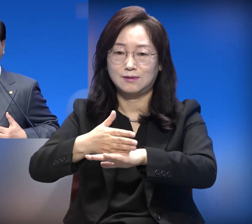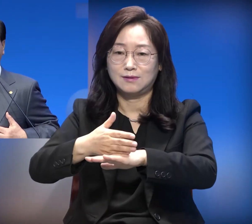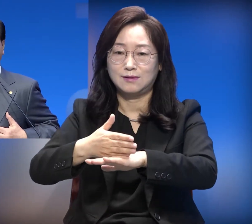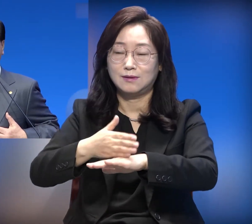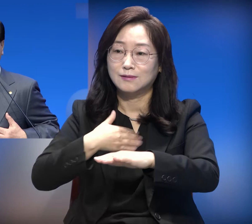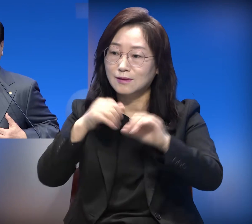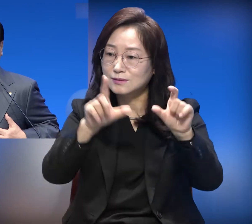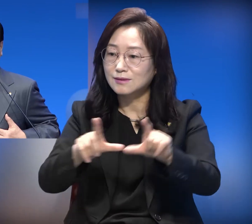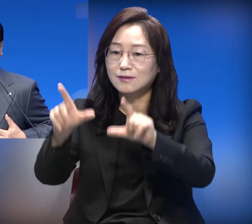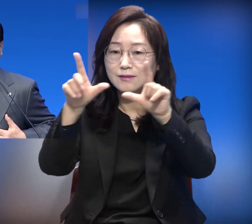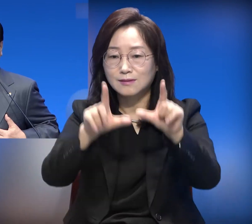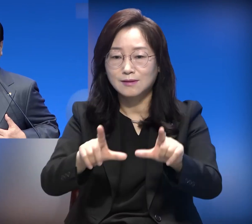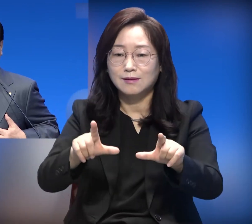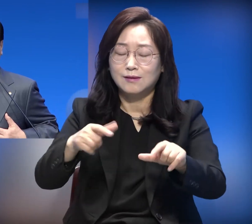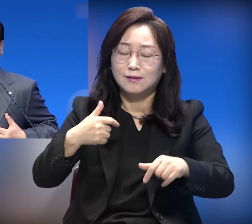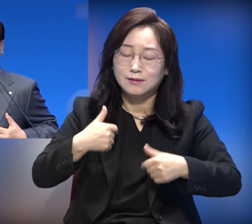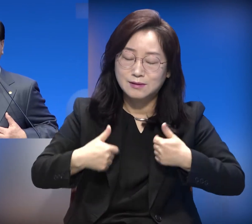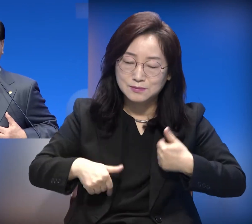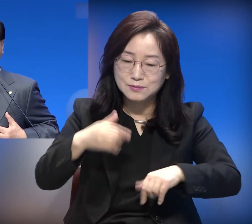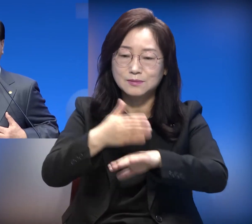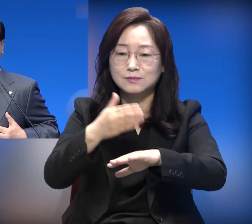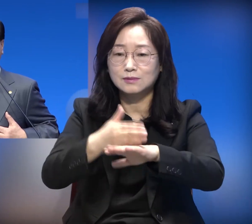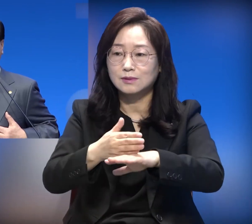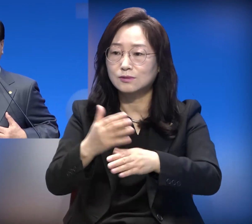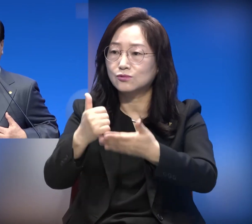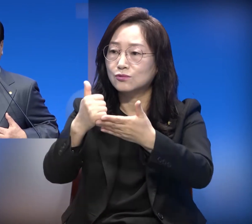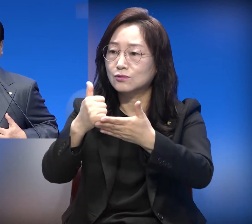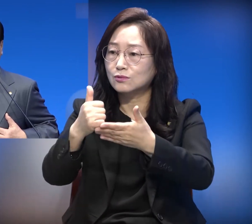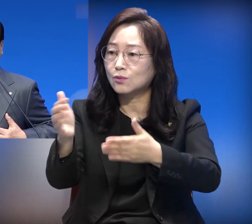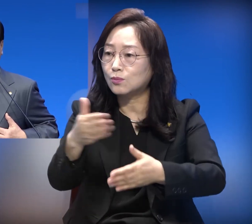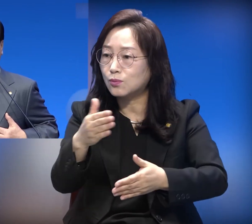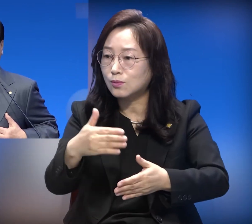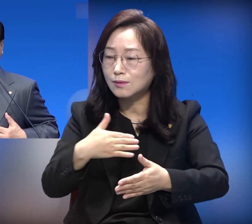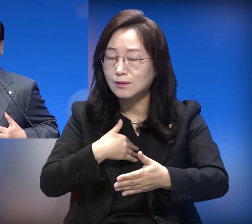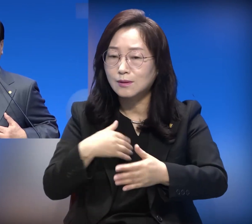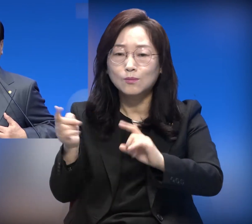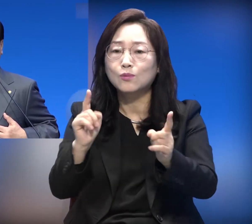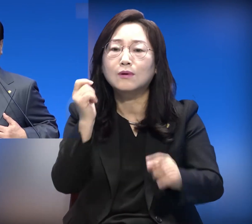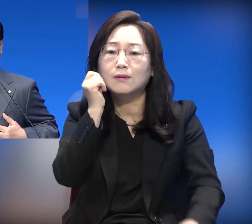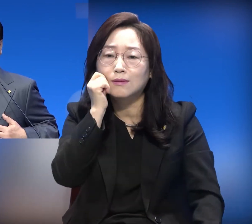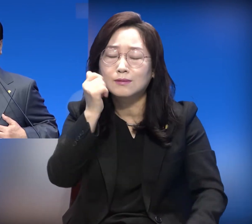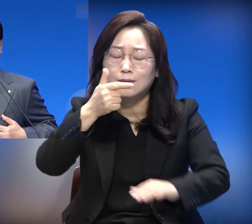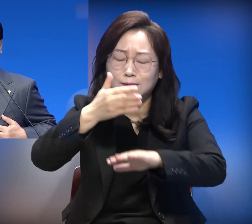내가 살아가는 이것이 너무나 기쁘고 감사하고 내가 주님 없이 어떻게 살까 너무나 감사했습니다.